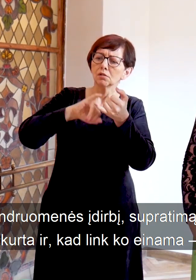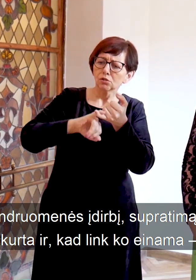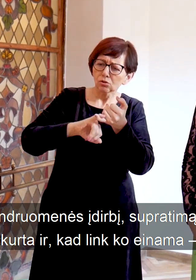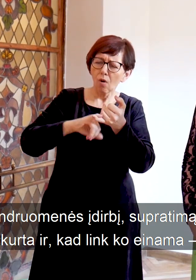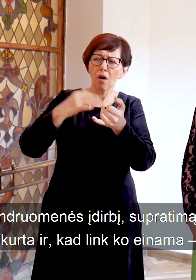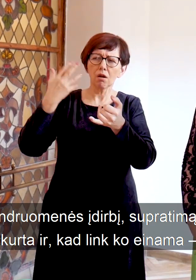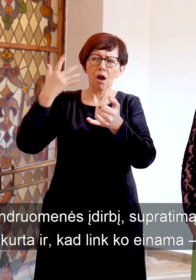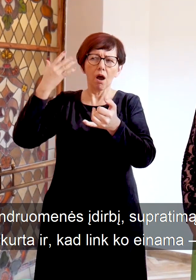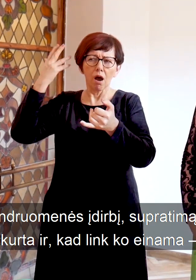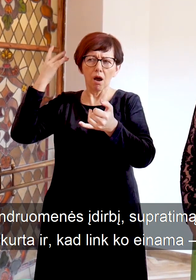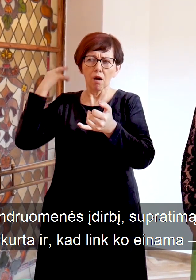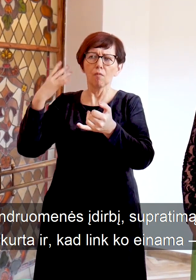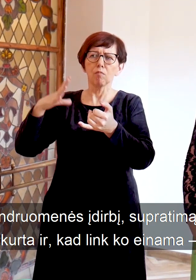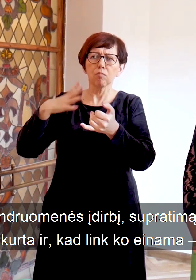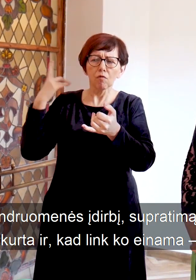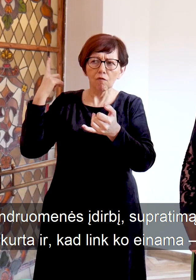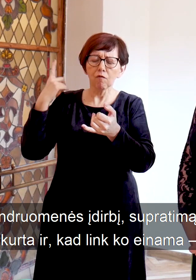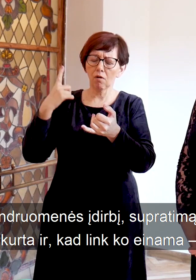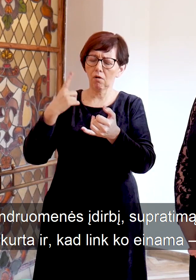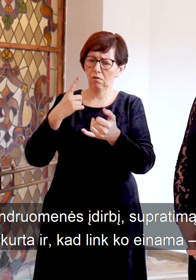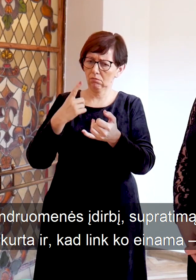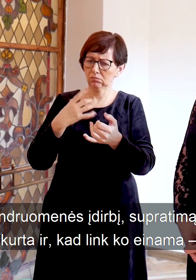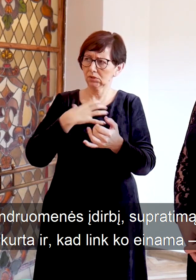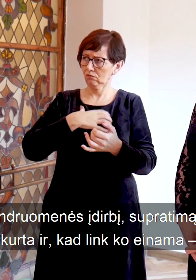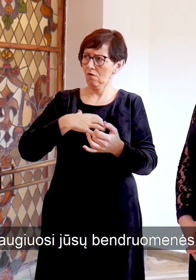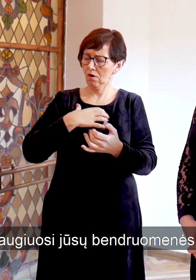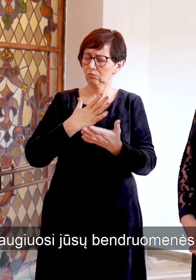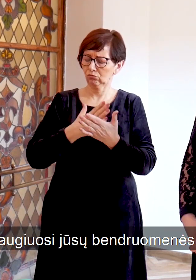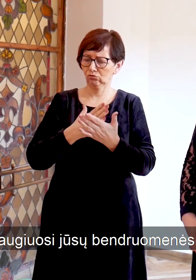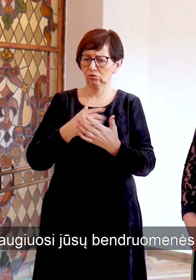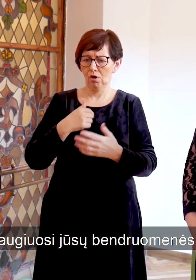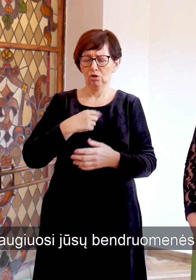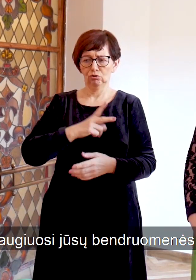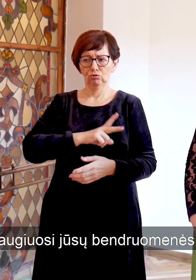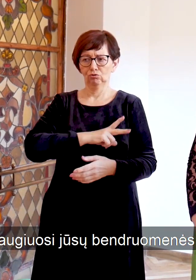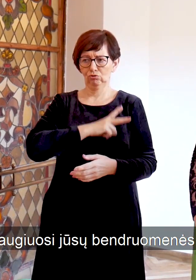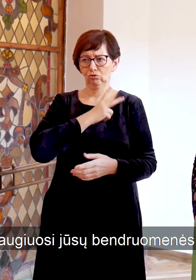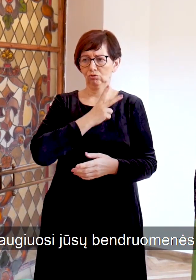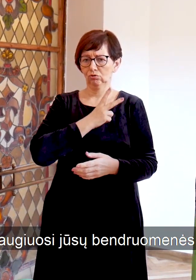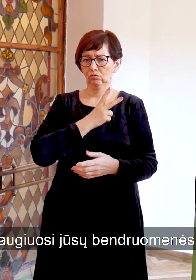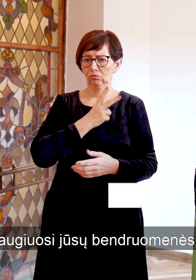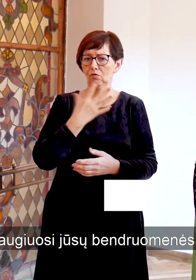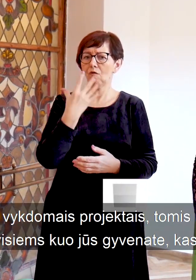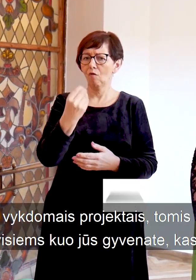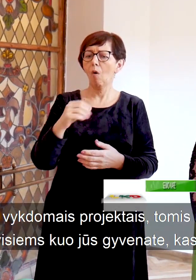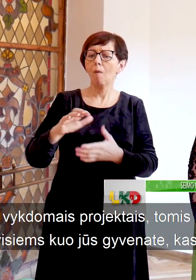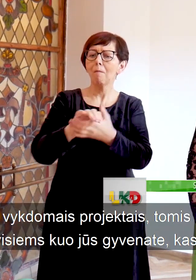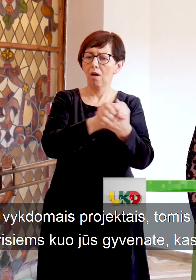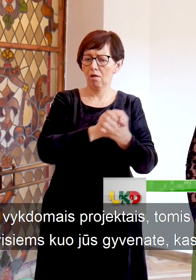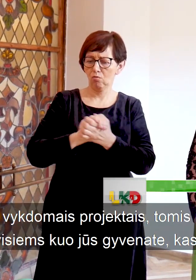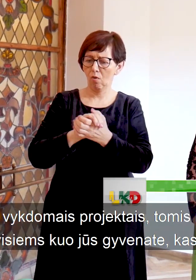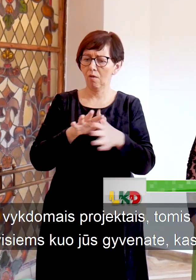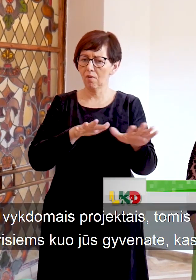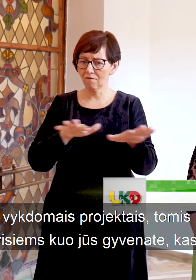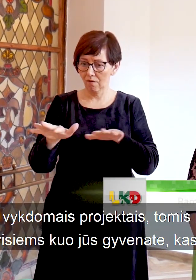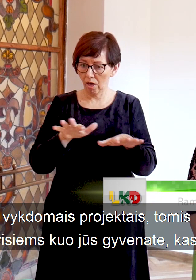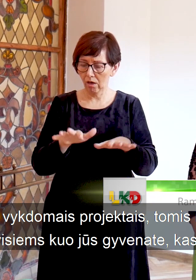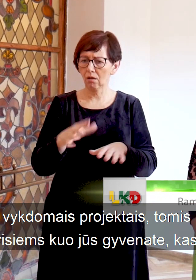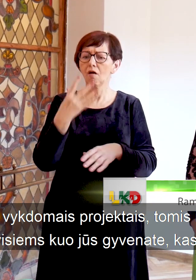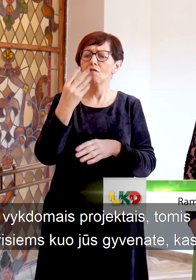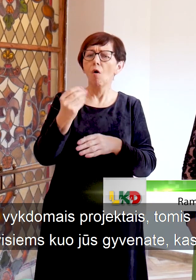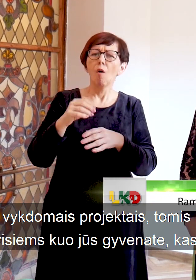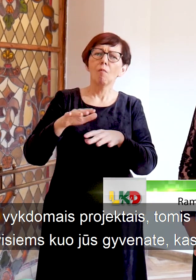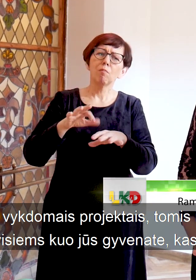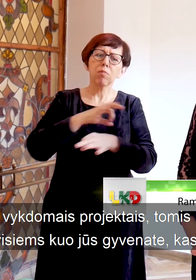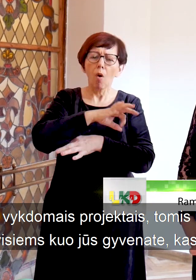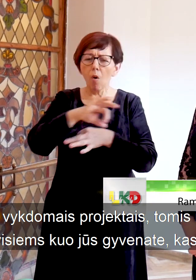ir link ko einama, yra labai svarbu. Ir aš džiaugiuosi jūsų bendruomenės veikla, kaip ir minėjau, tais vykdomais projektais,